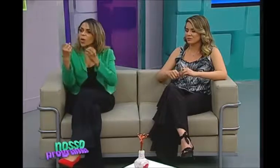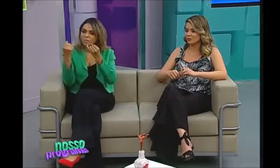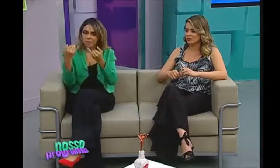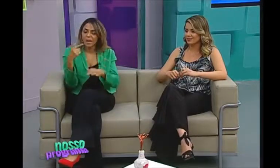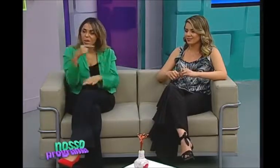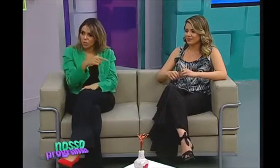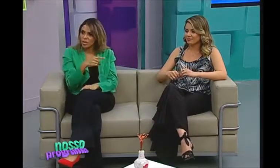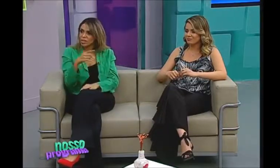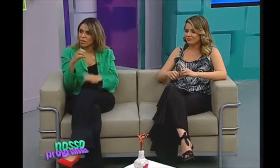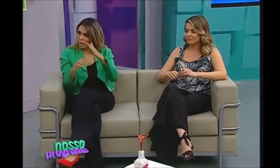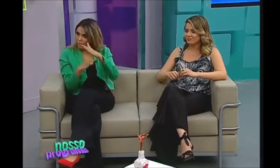assunto?